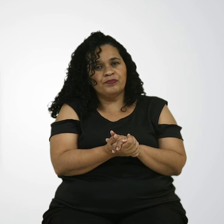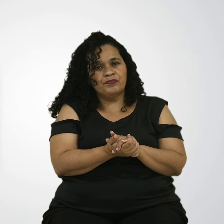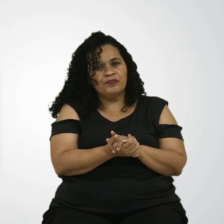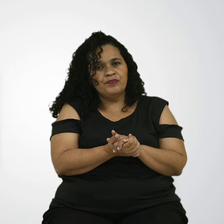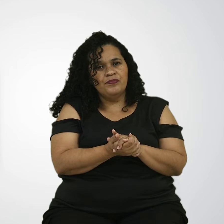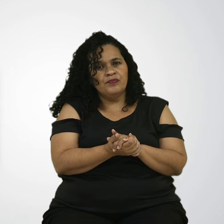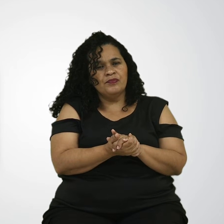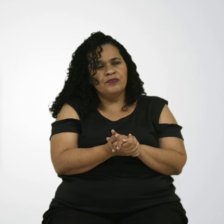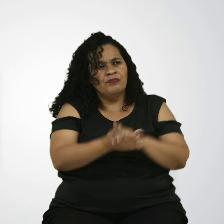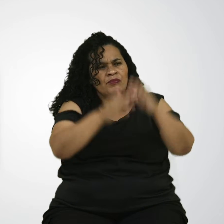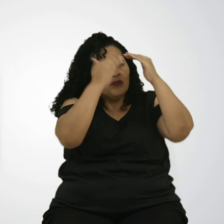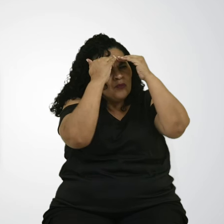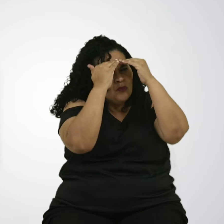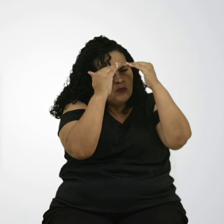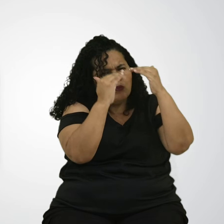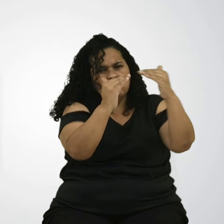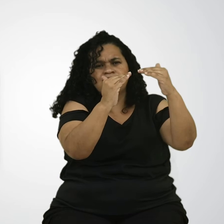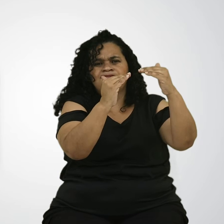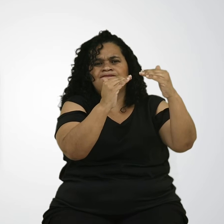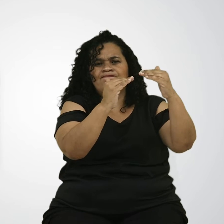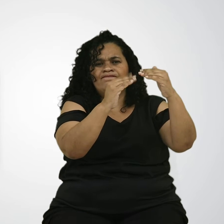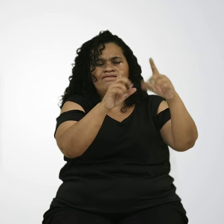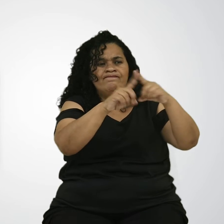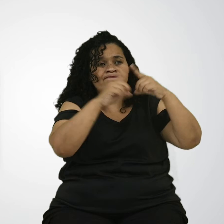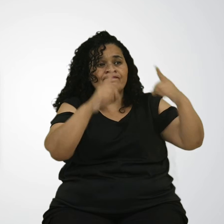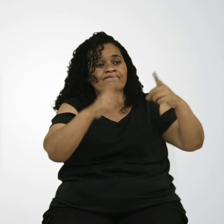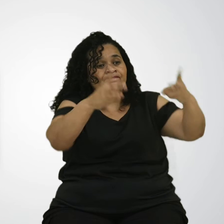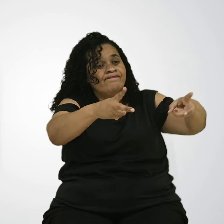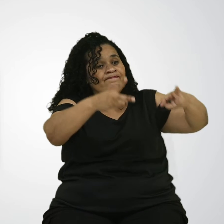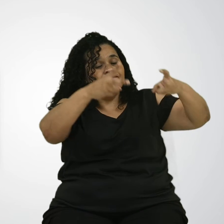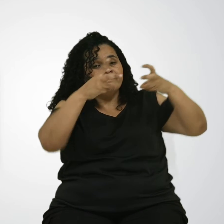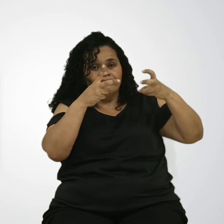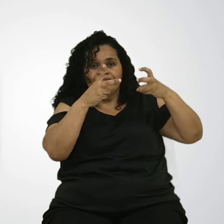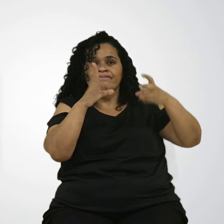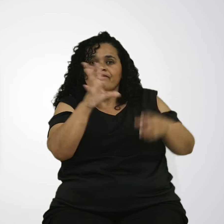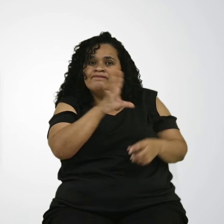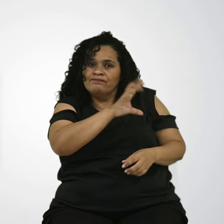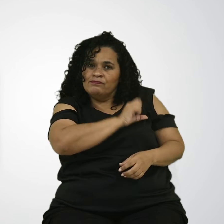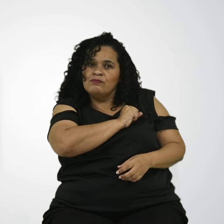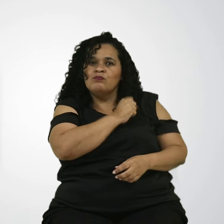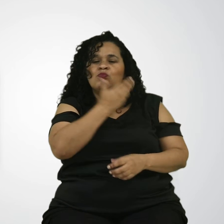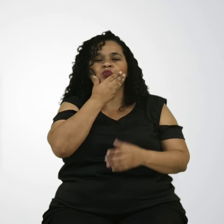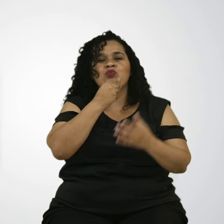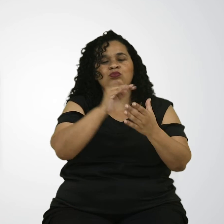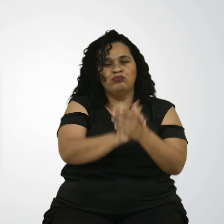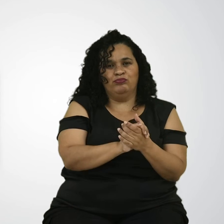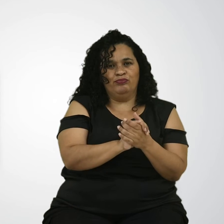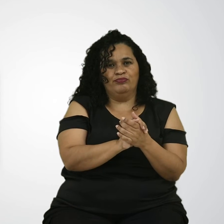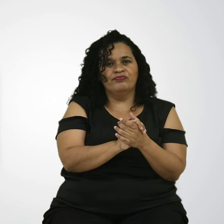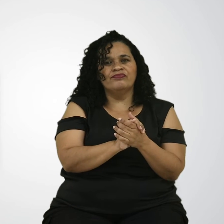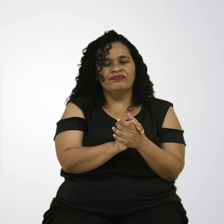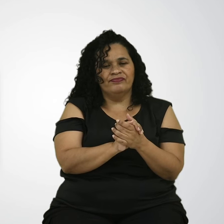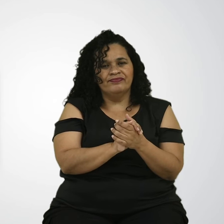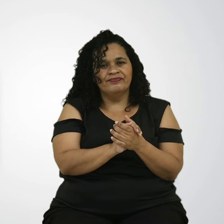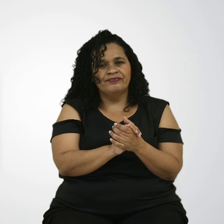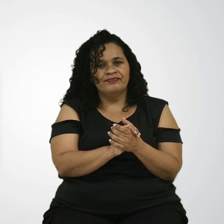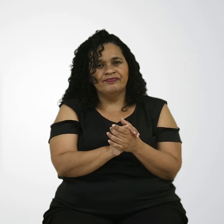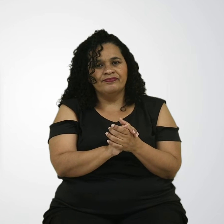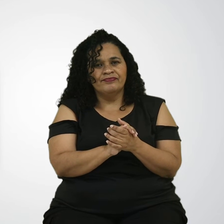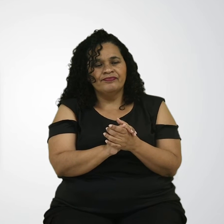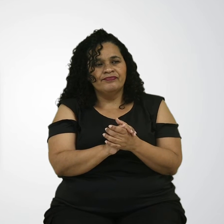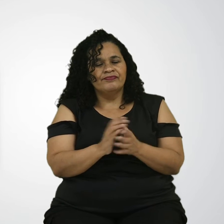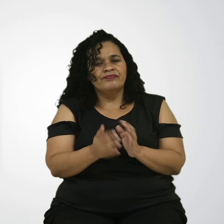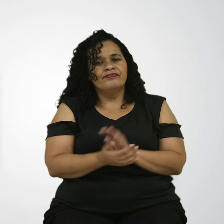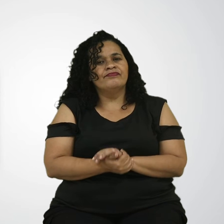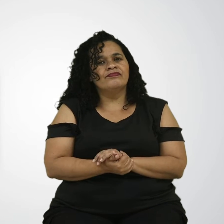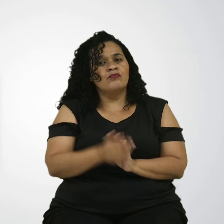esse marido, se esse marido a ame como Cristo amou a igreja. E aqui a gente vale também algumas coisas práticas com relação aos homens, né? E